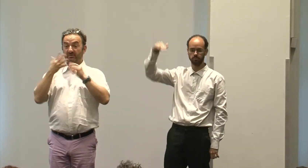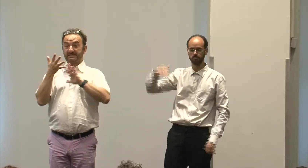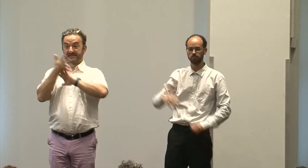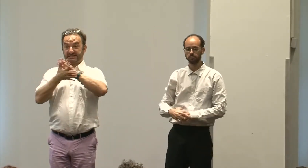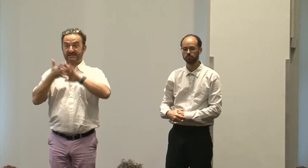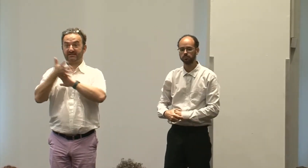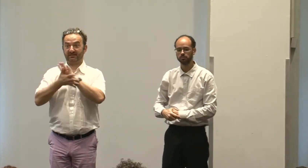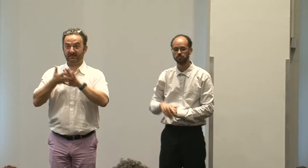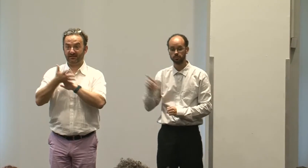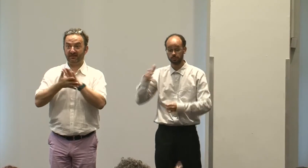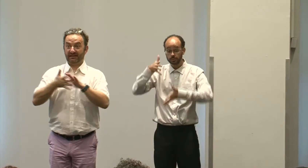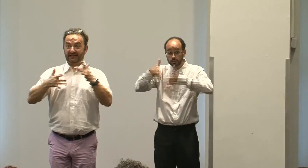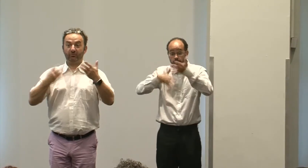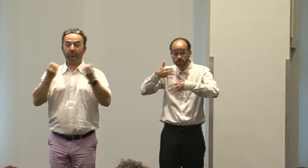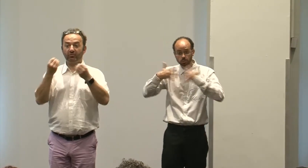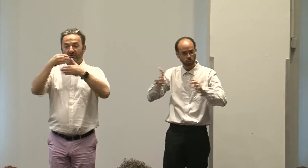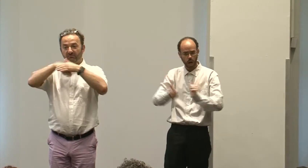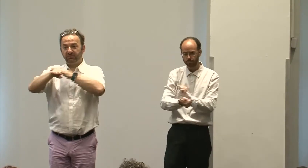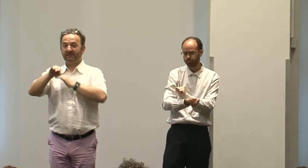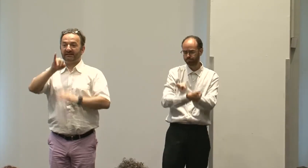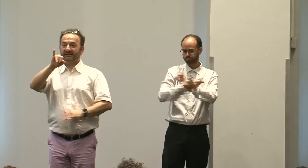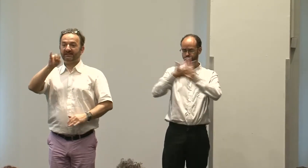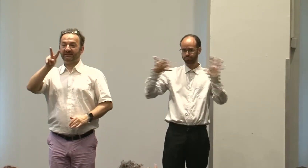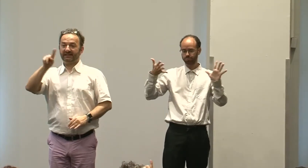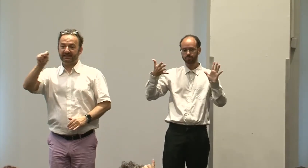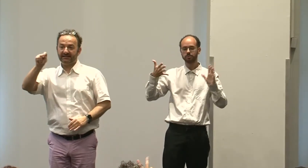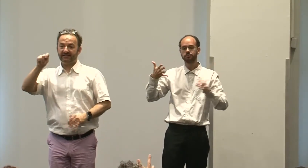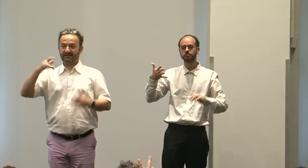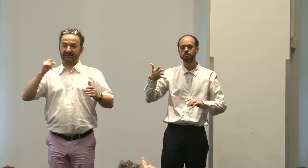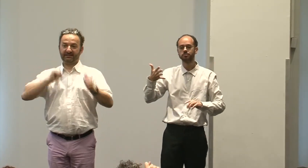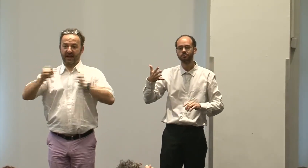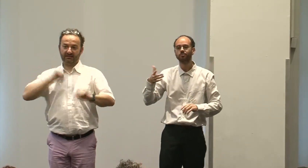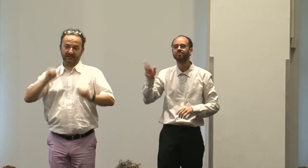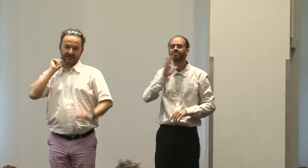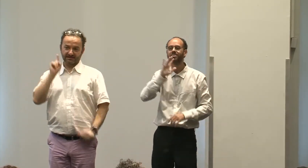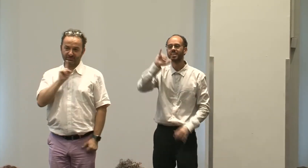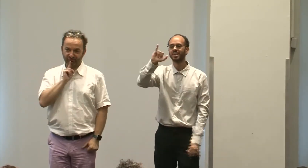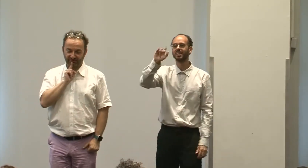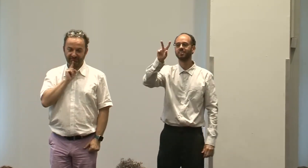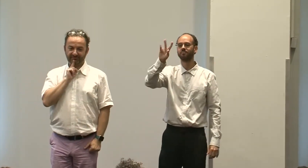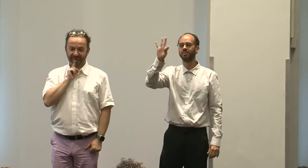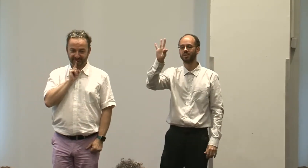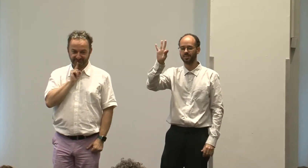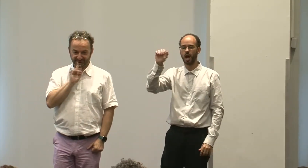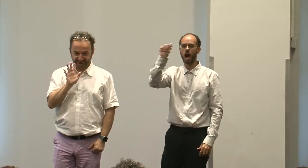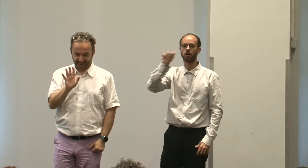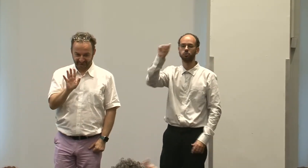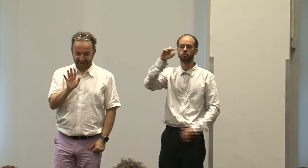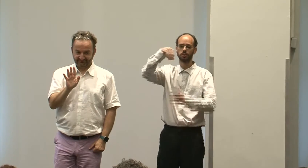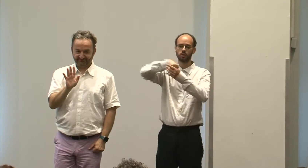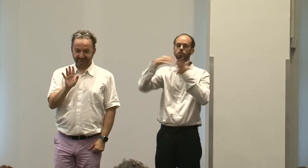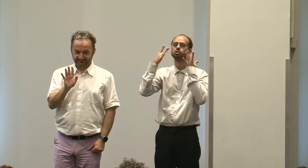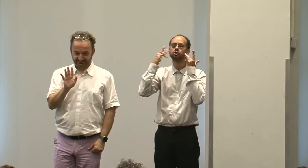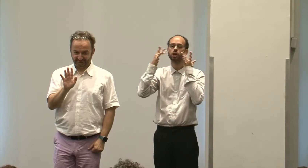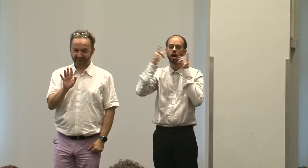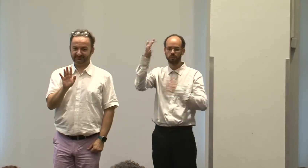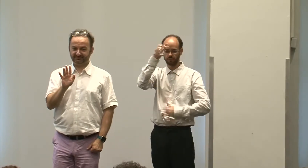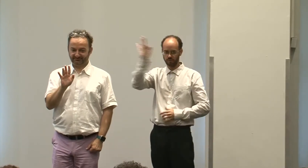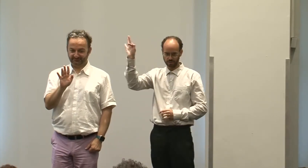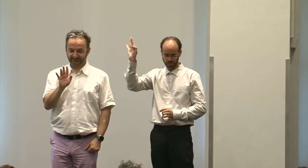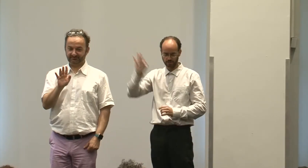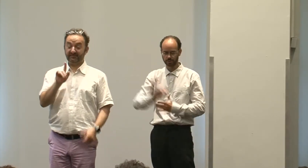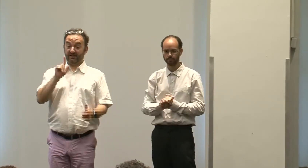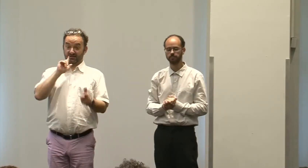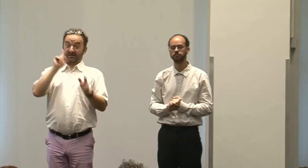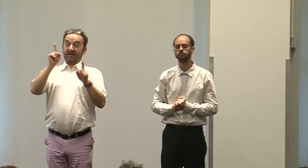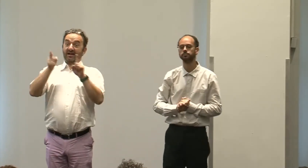30 anos depois, quando eu já era fluente em língua de sinais,